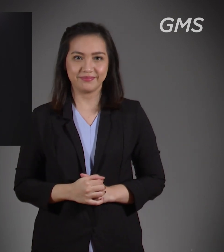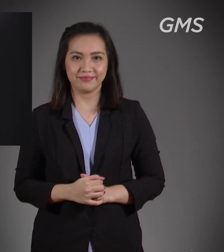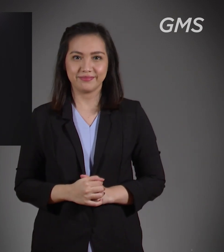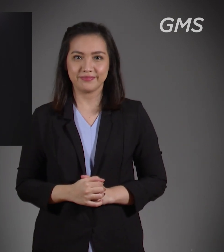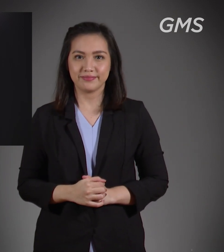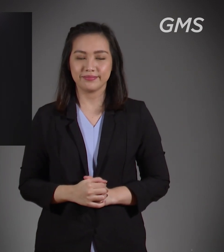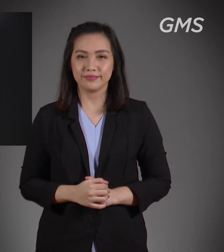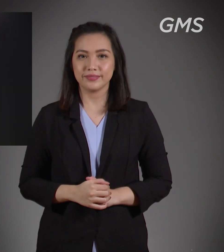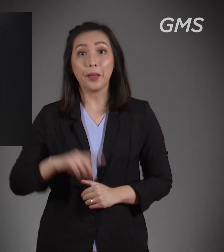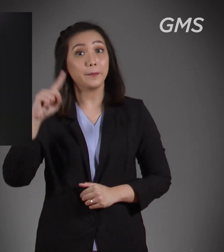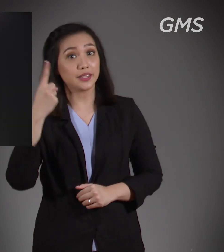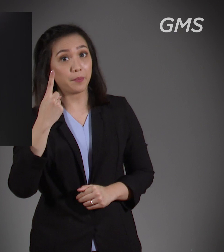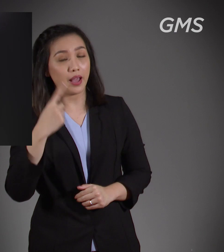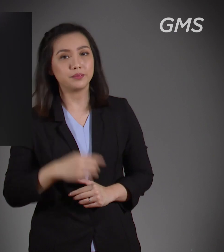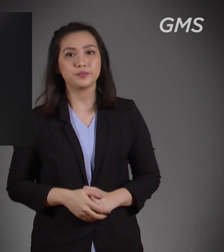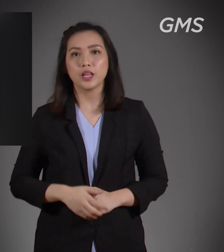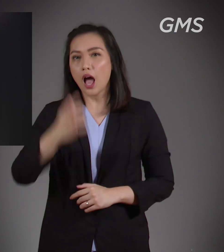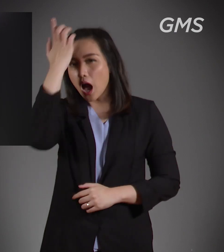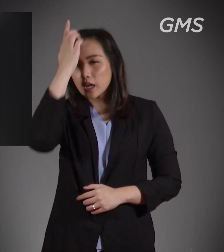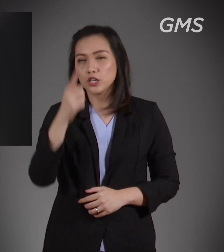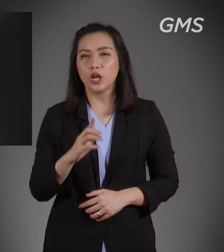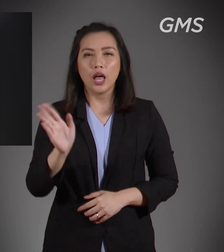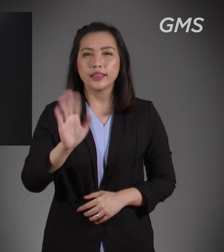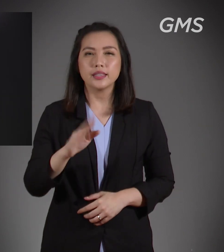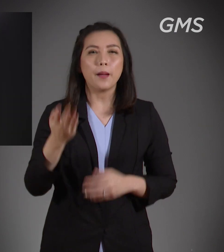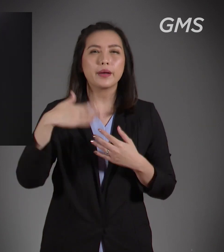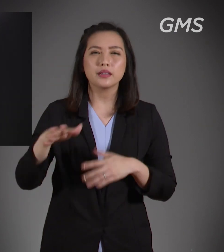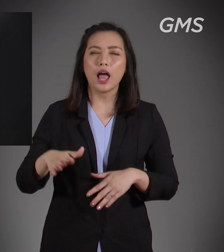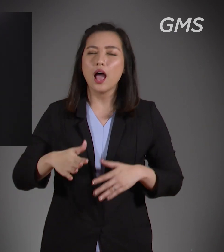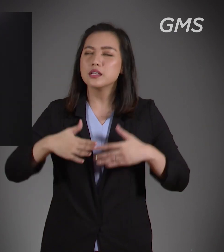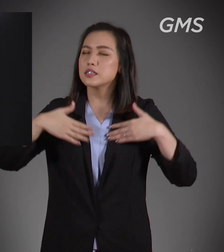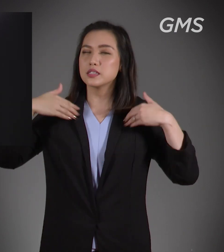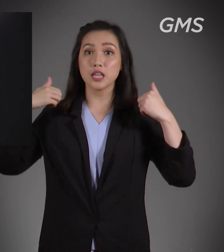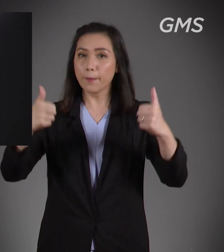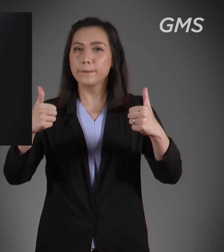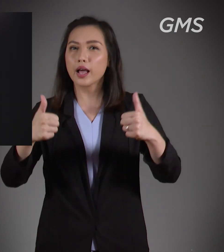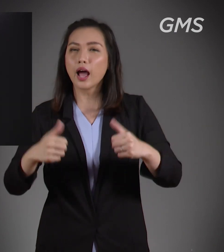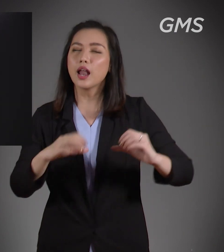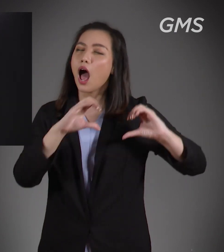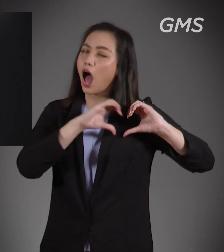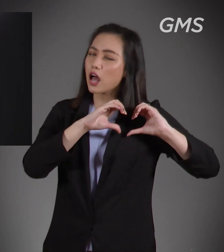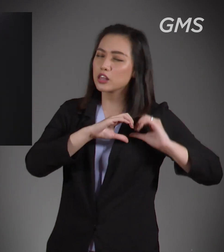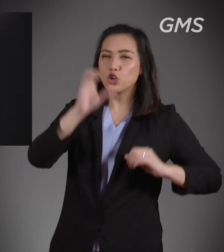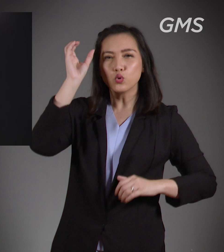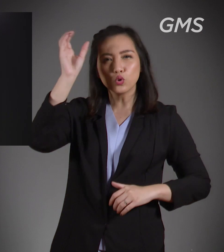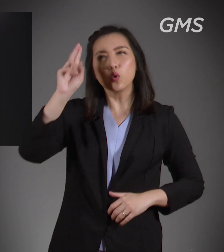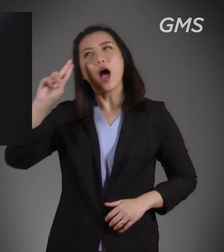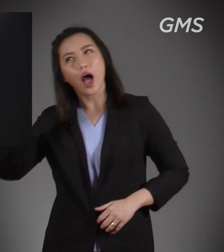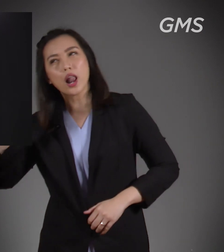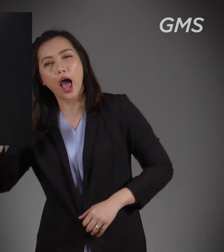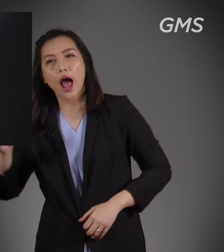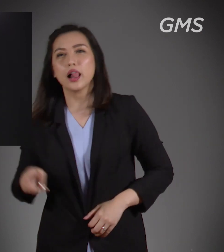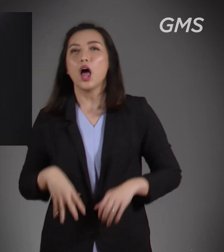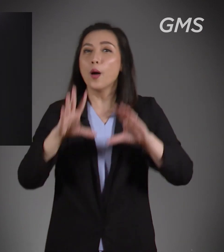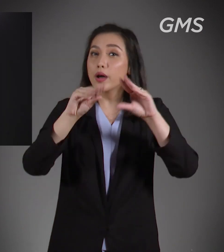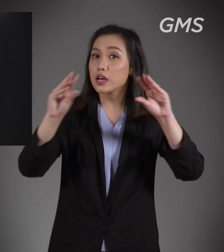orangnya seperti apa? Nomor 1, dia gak pernah mempersiapkan hati untuk perkara-perkara Tuhan. Jadi saya